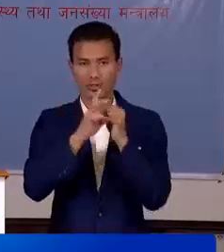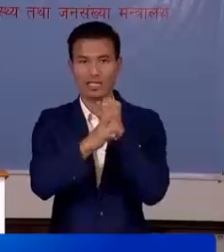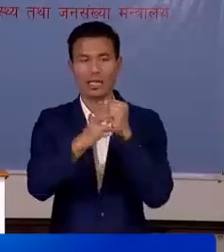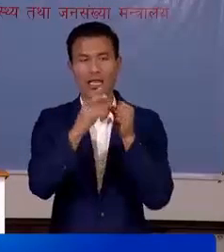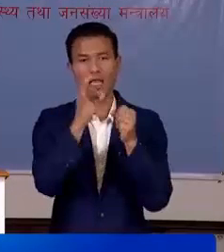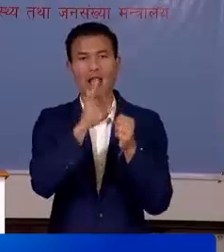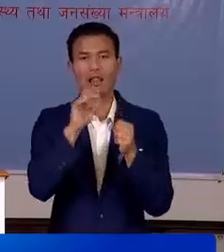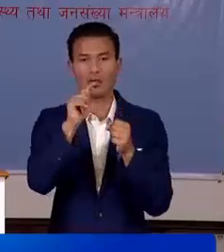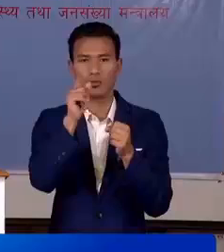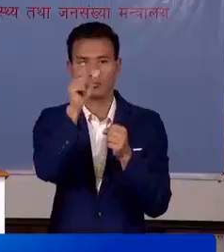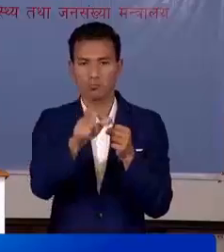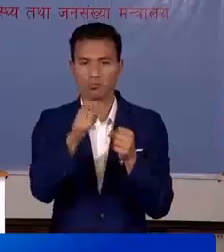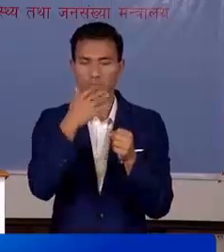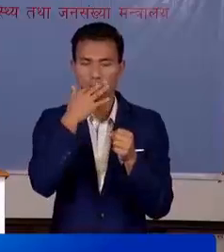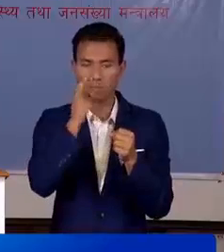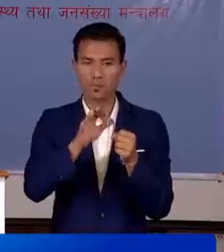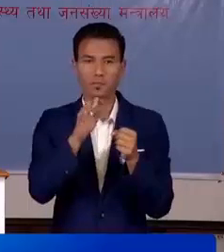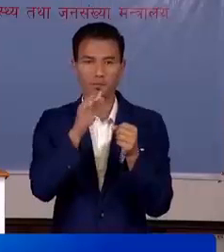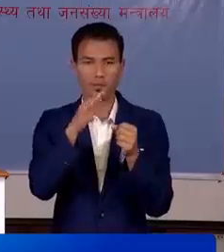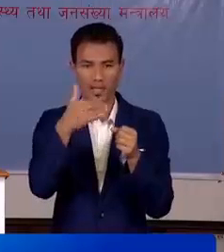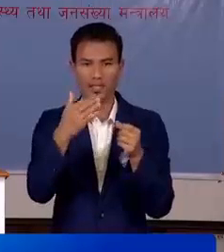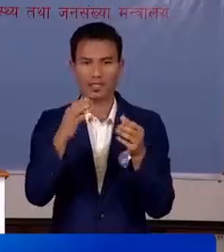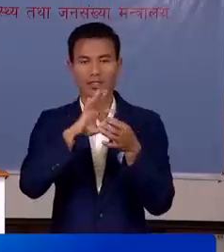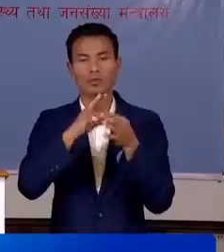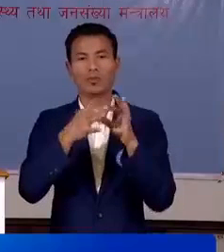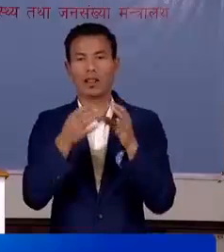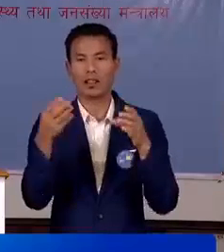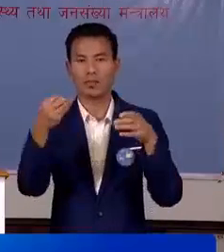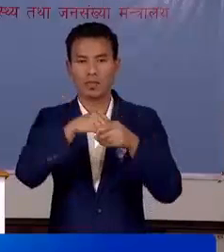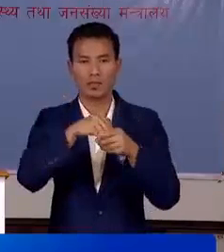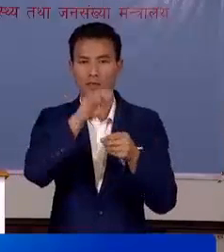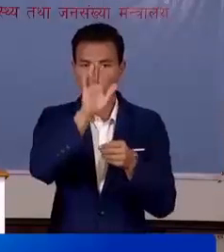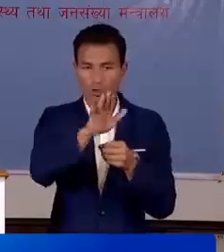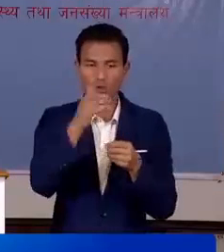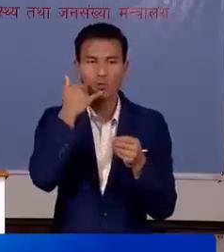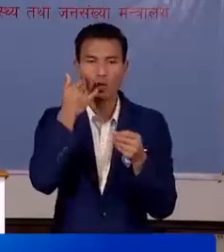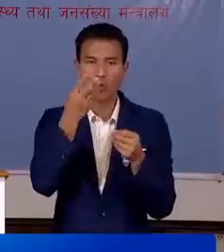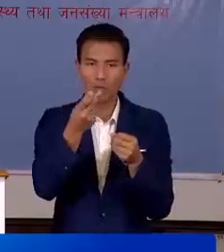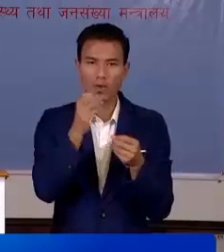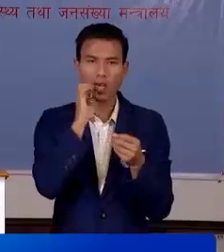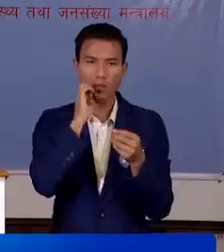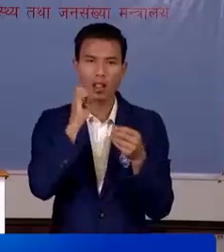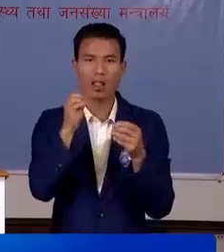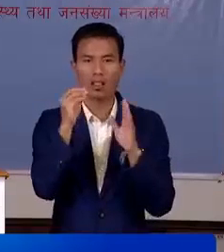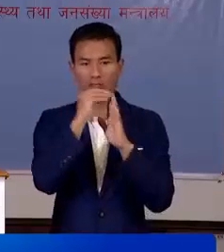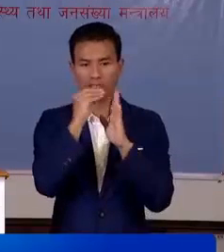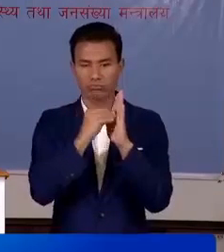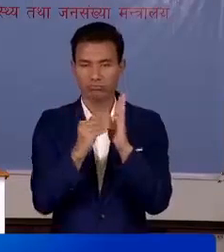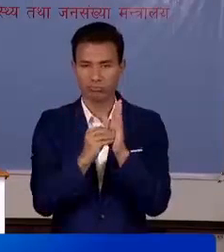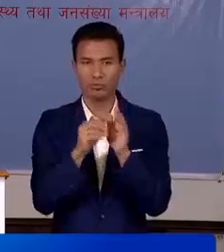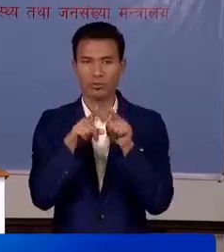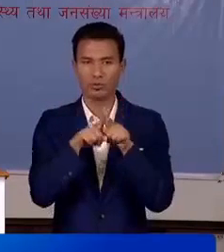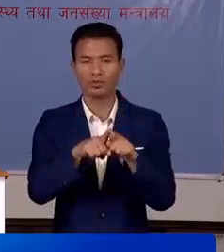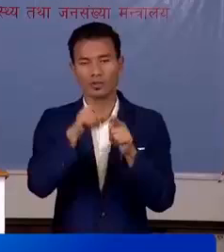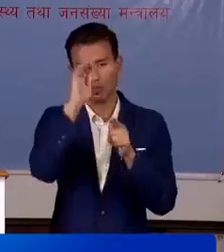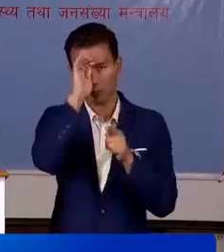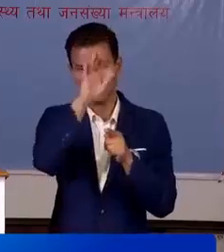फोकल पोईंट समयत लाई संजाल मा राहे को सम। रावार का टेलिफोन नम्मर इमेल नम्मर अरु साइथ